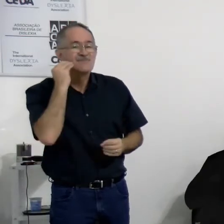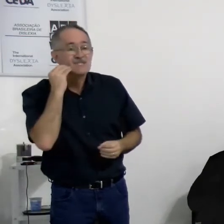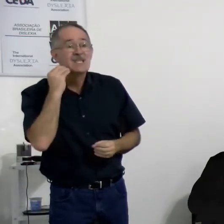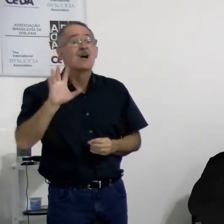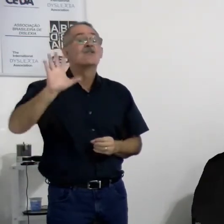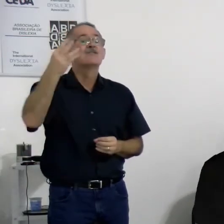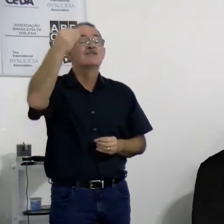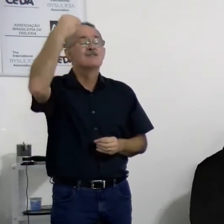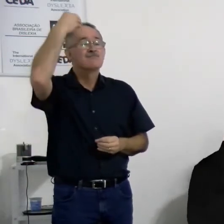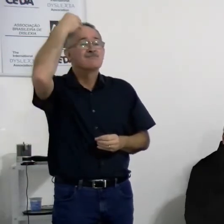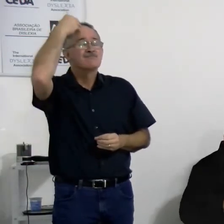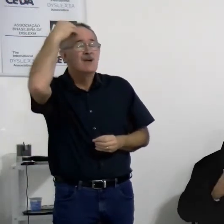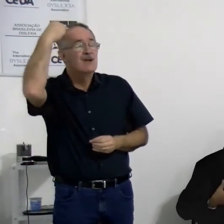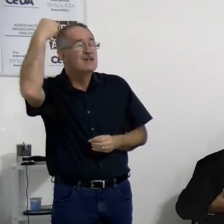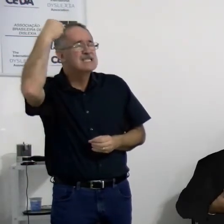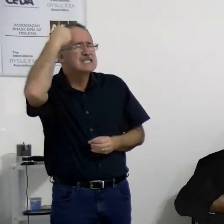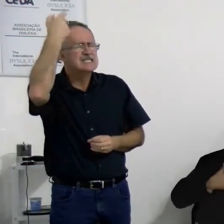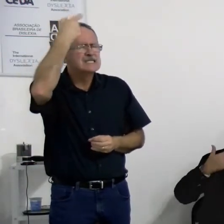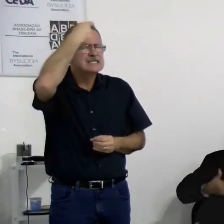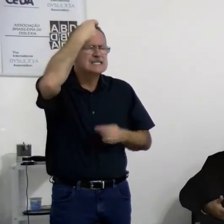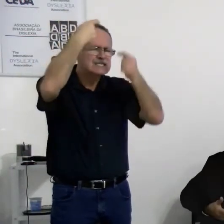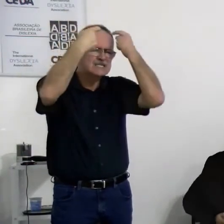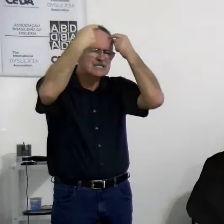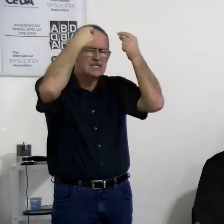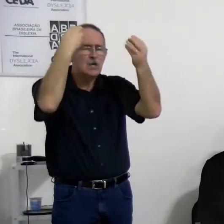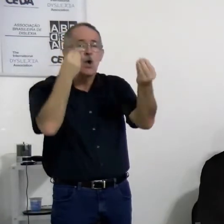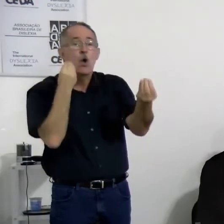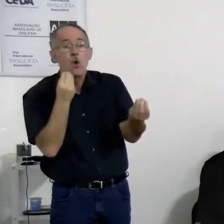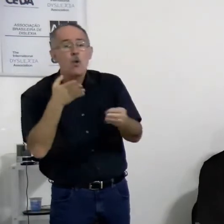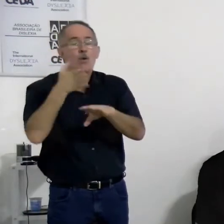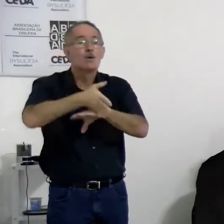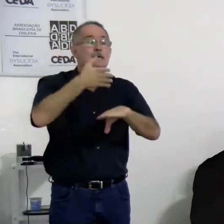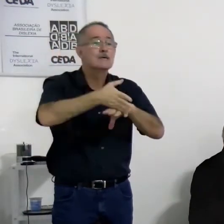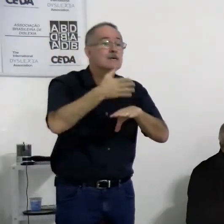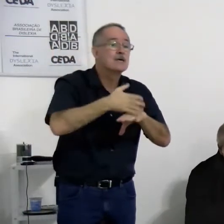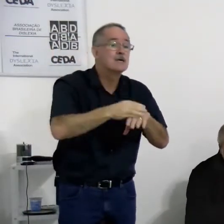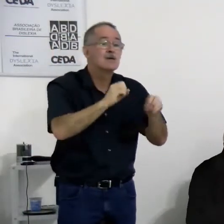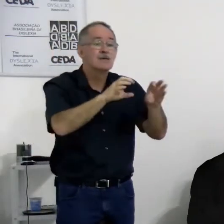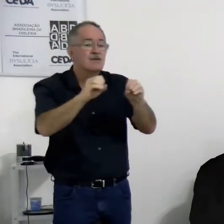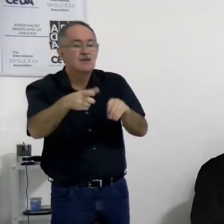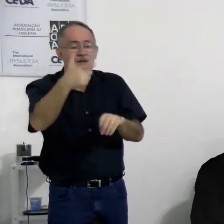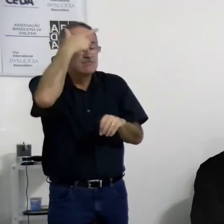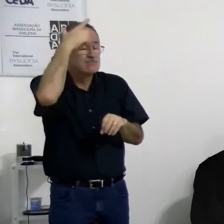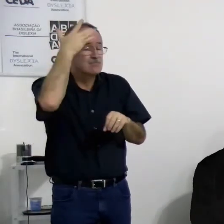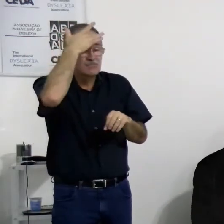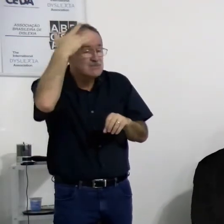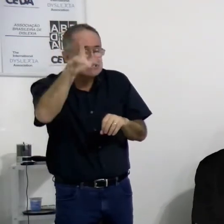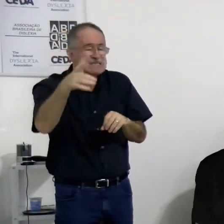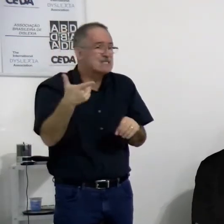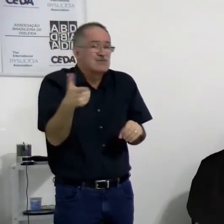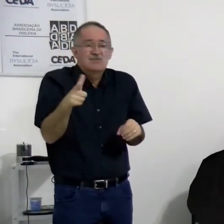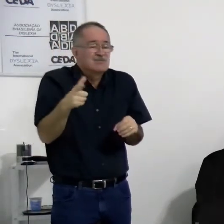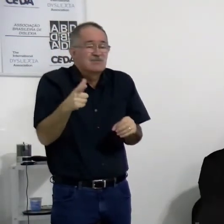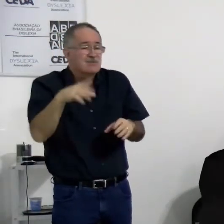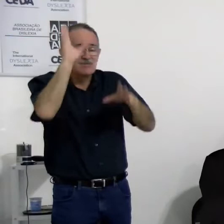memória indelével sobre o envolvimento no ensino de pessoas que não ainda estavam alfabetizadas. Ele